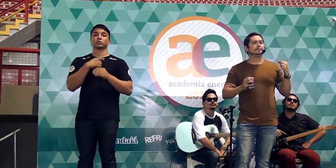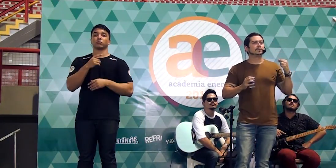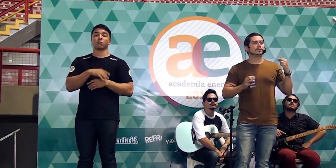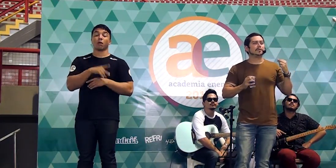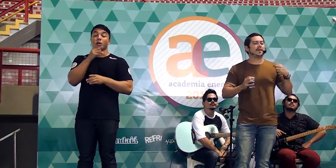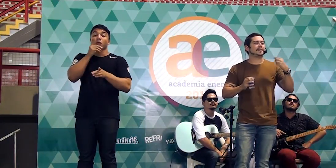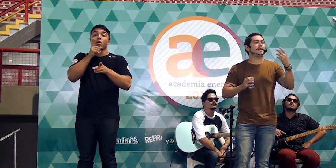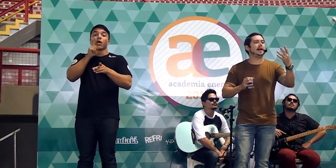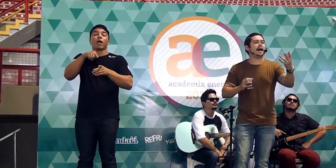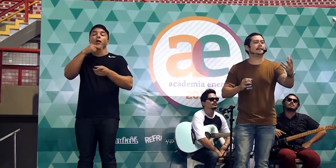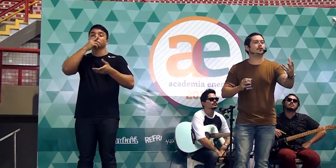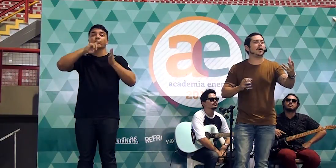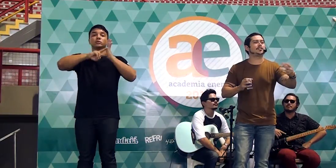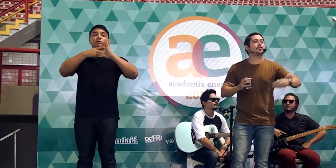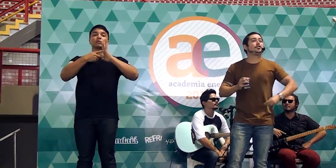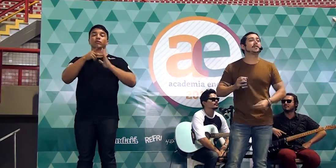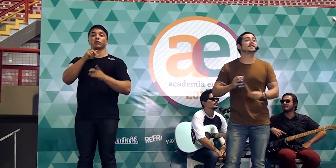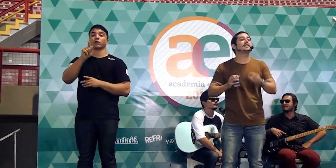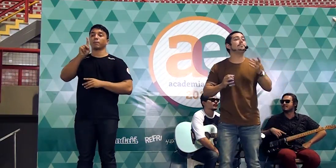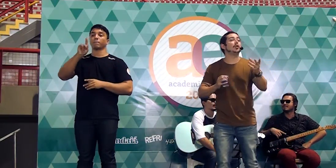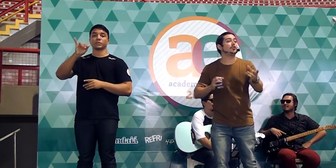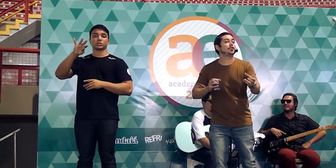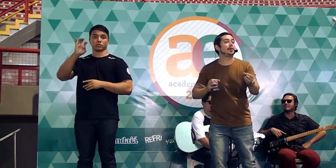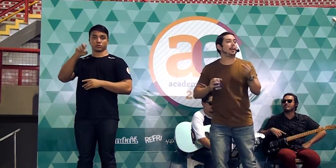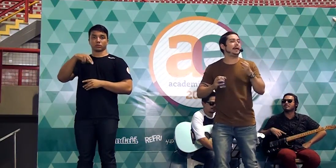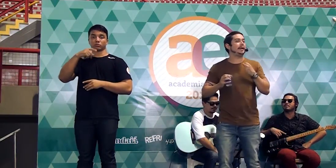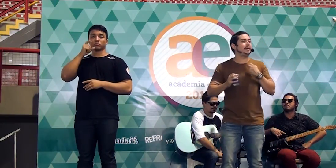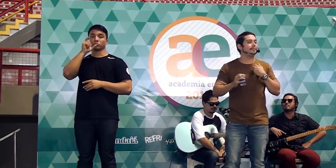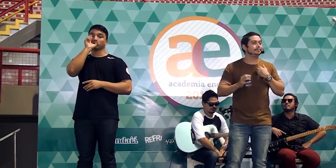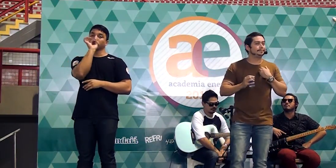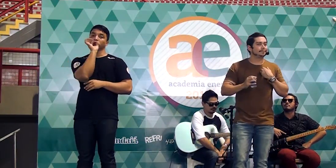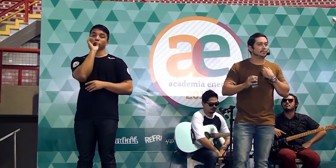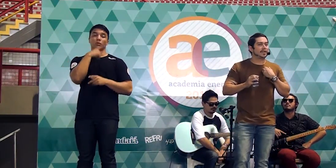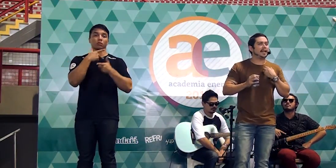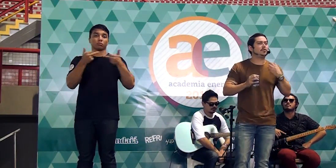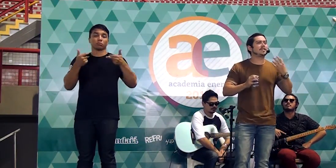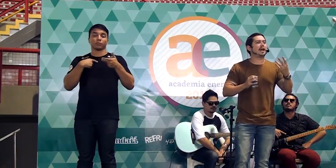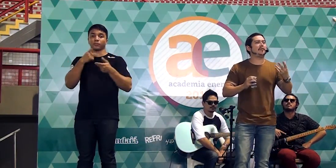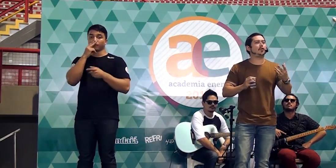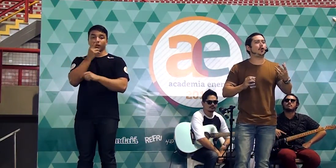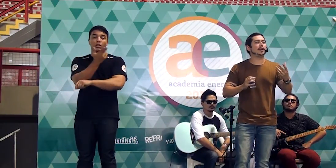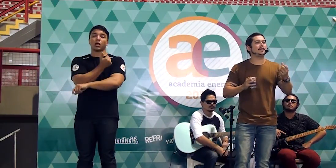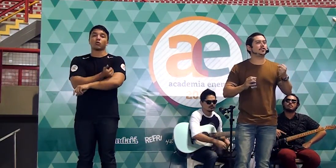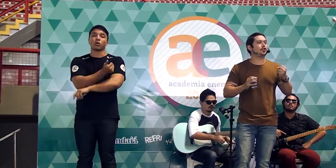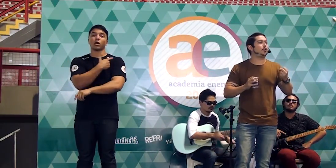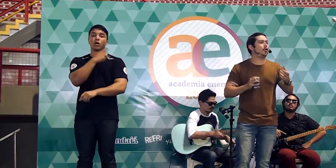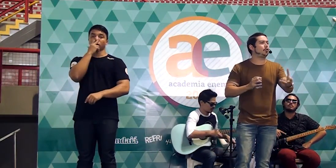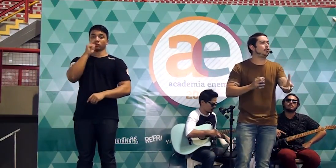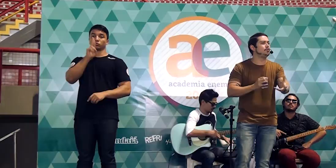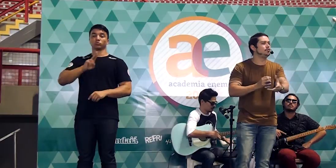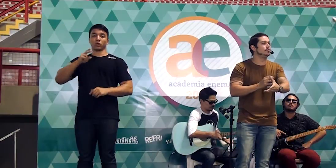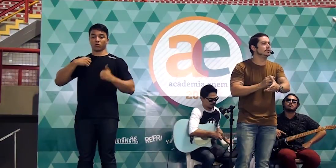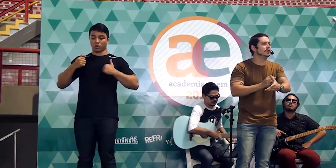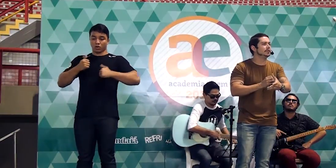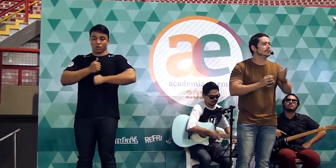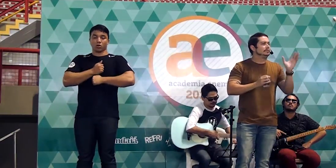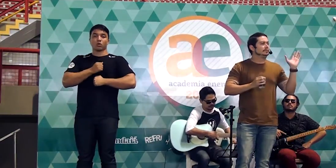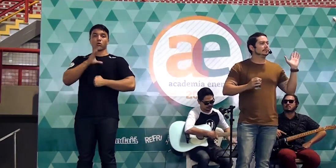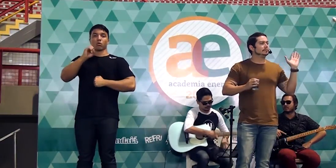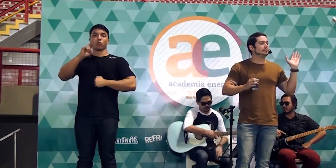aqui, fazia a tatuagem, tinha uma simbologia para ele. Ele usava coletes de couro